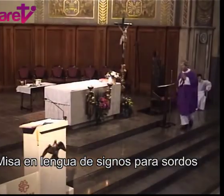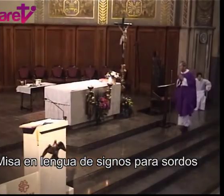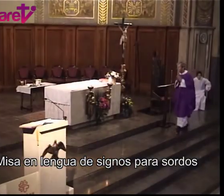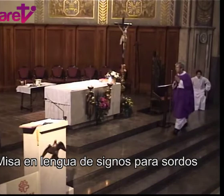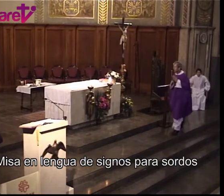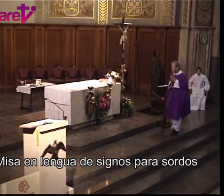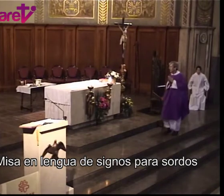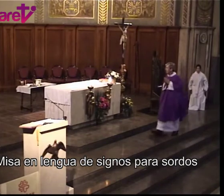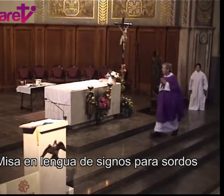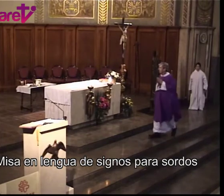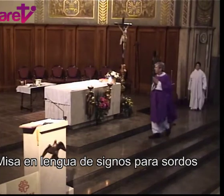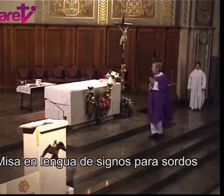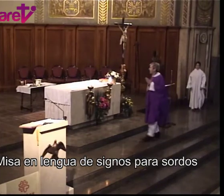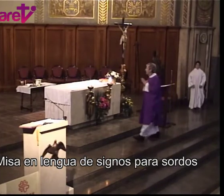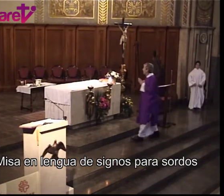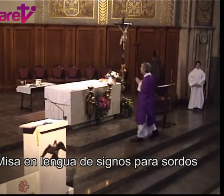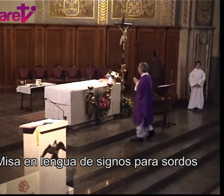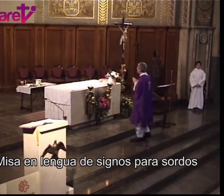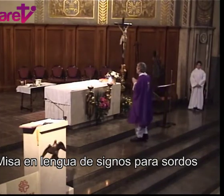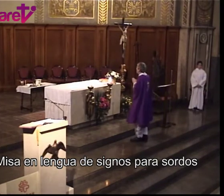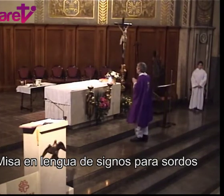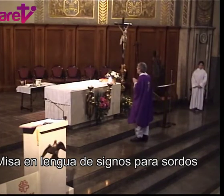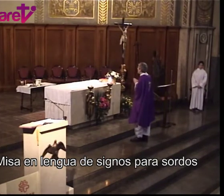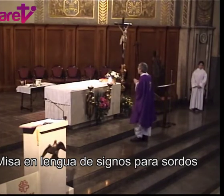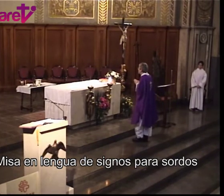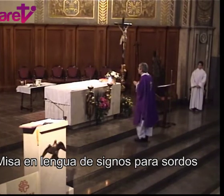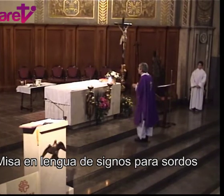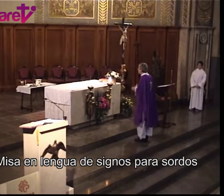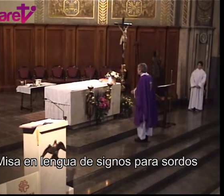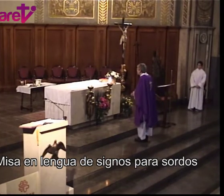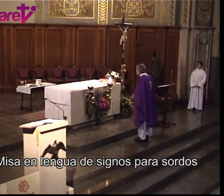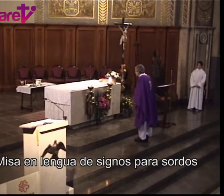Tu palabra me da vida,